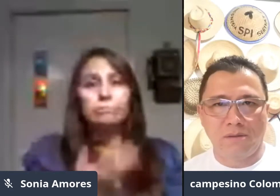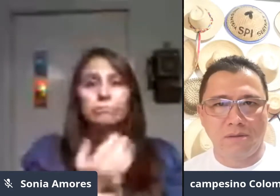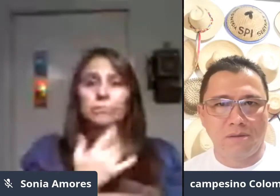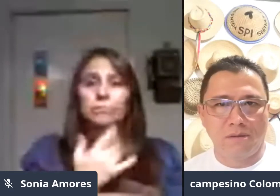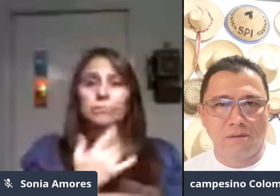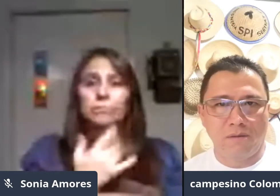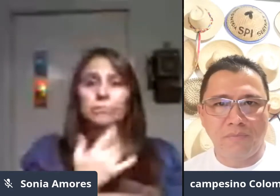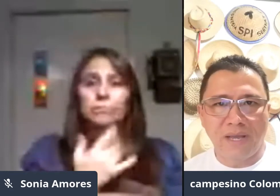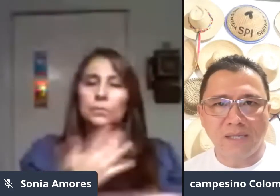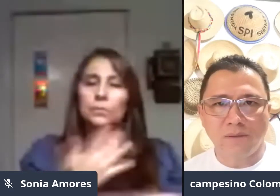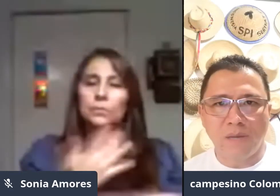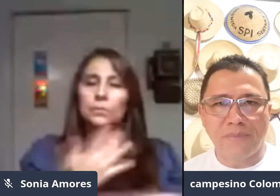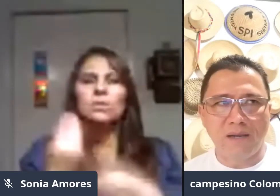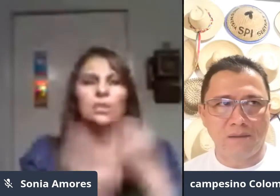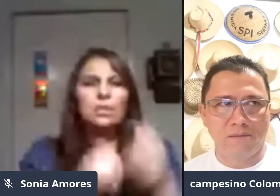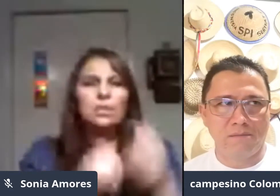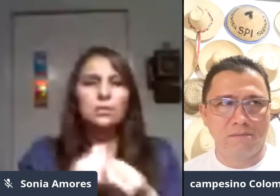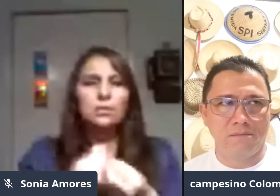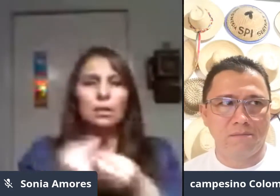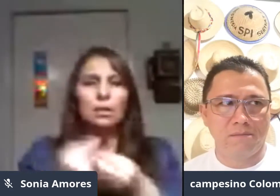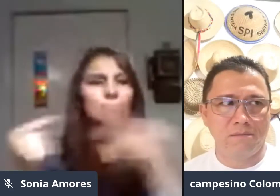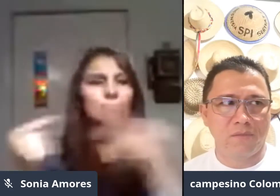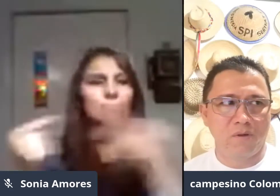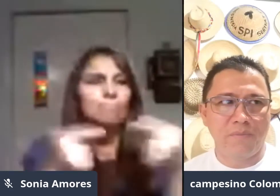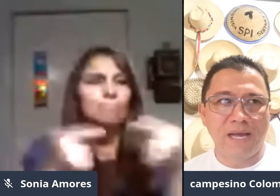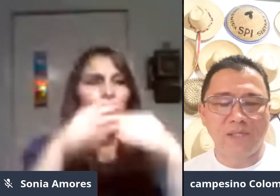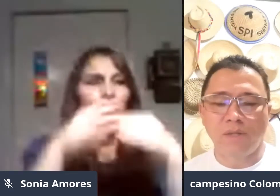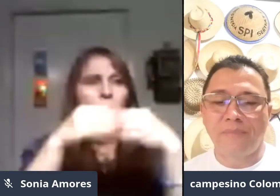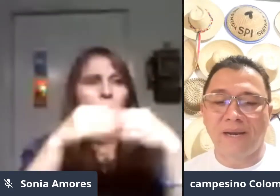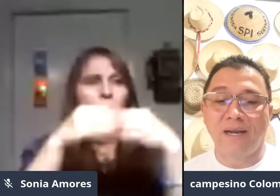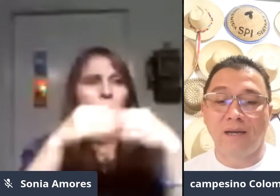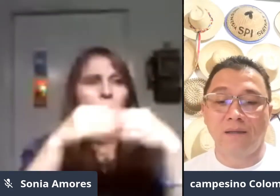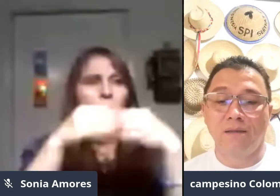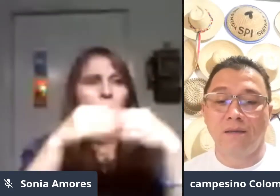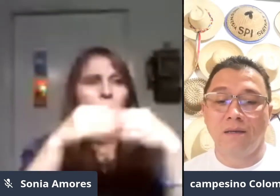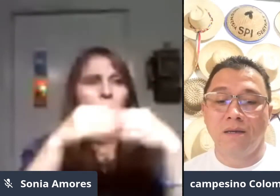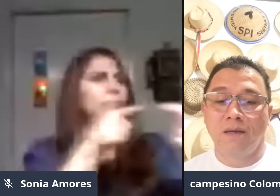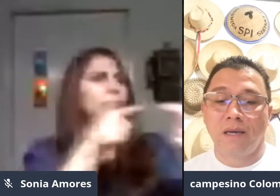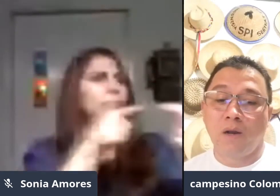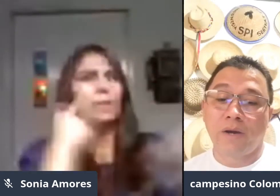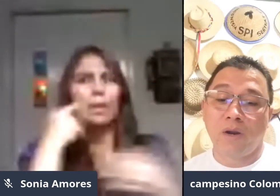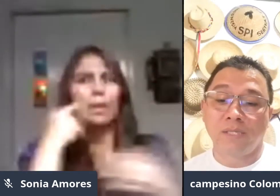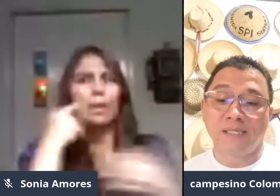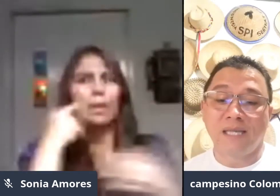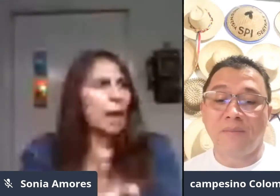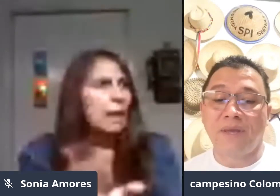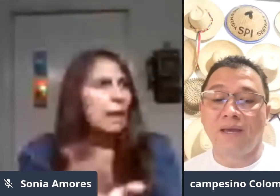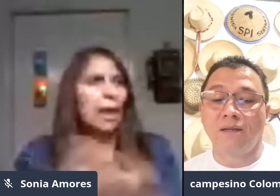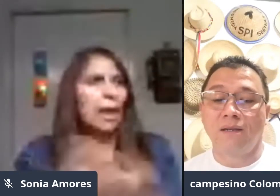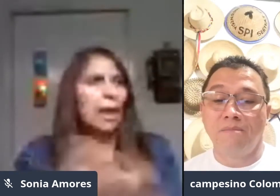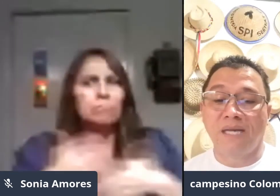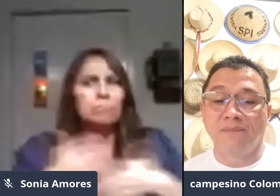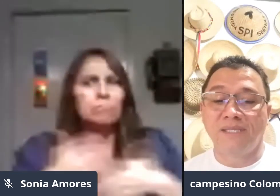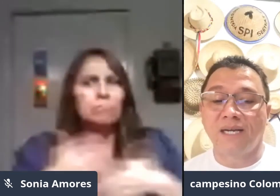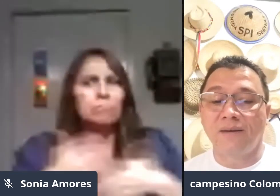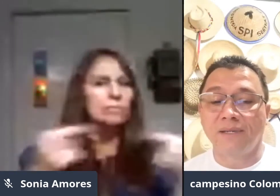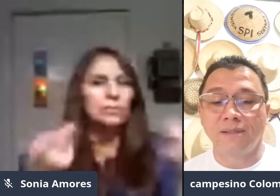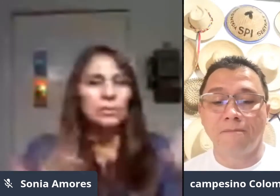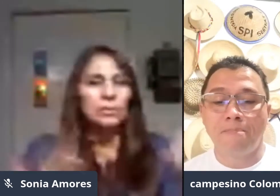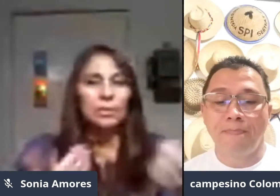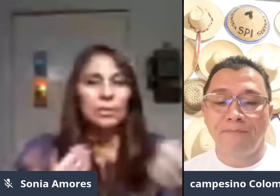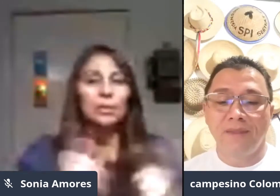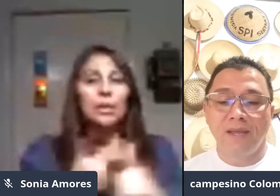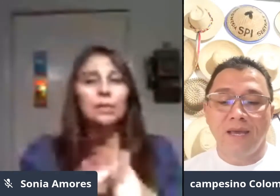pelearnos un pedazo de pan, un pedazo de panela, lo que nos hace también más